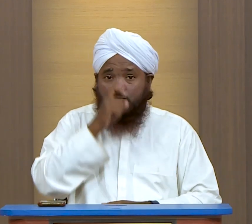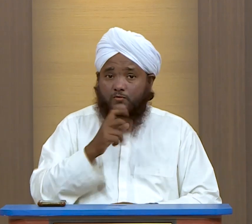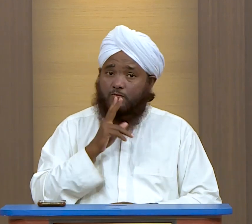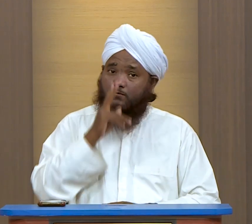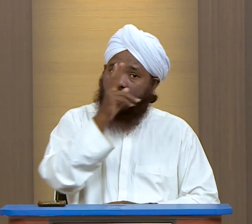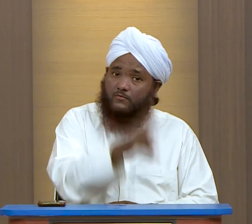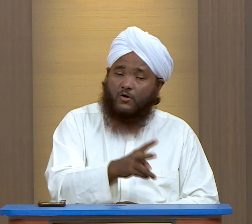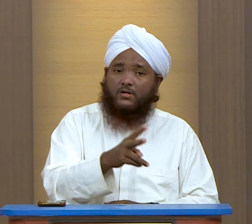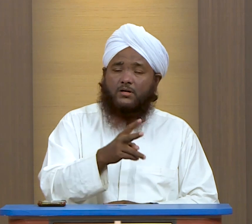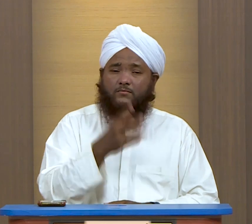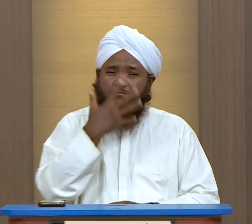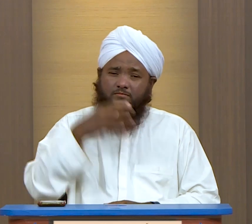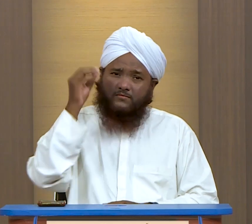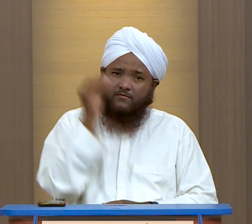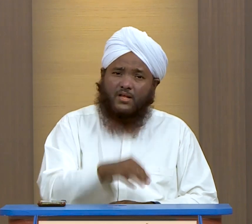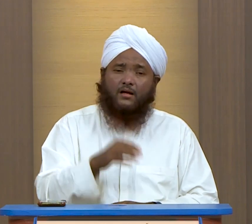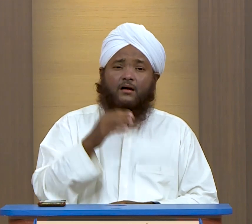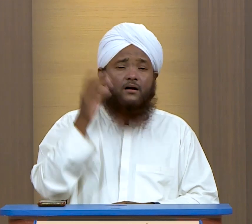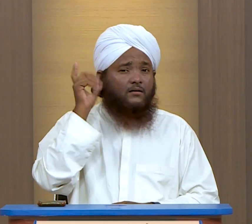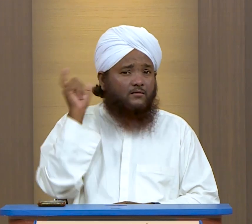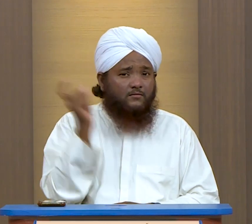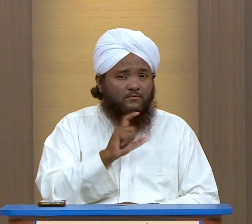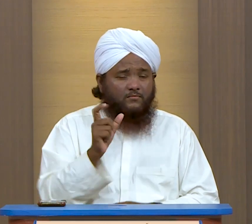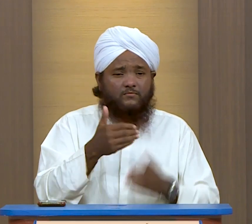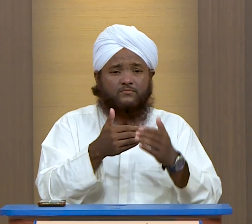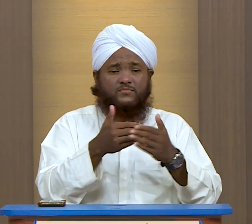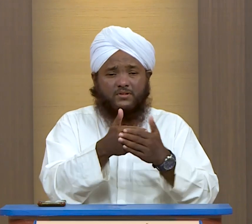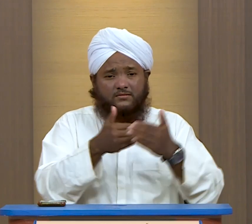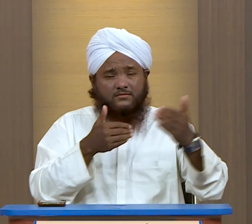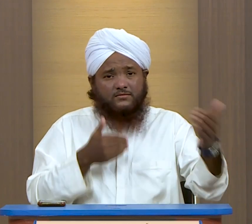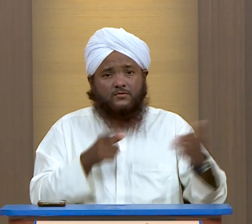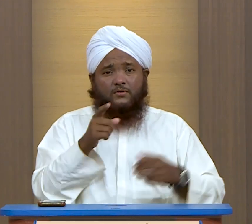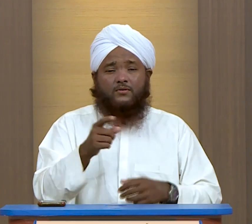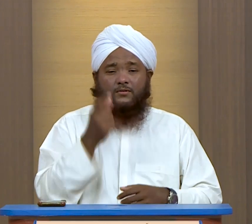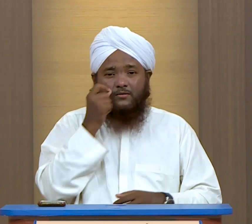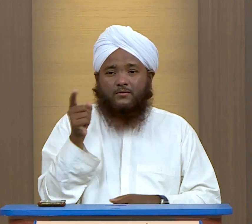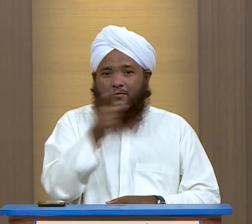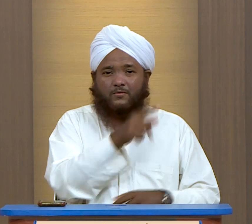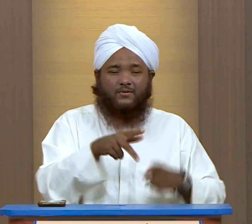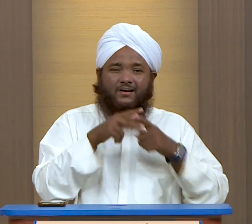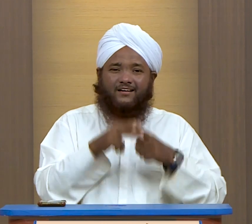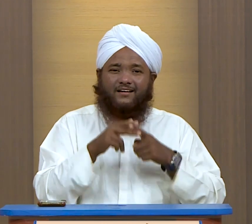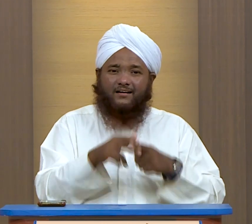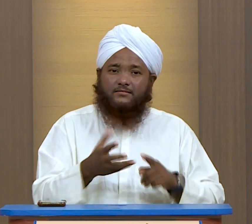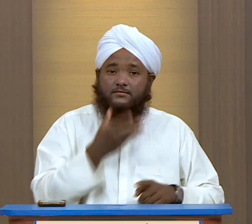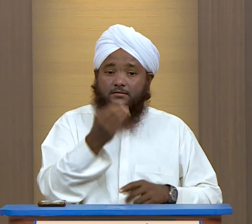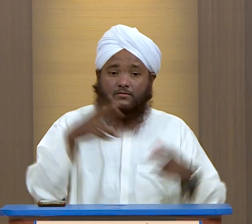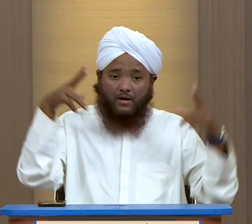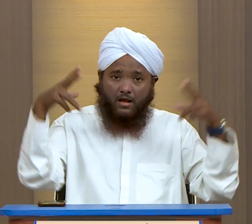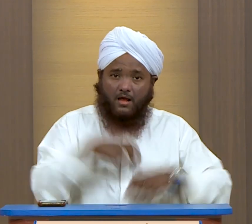بڑی خیانت ہے۔ جھوٹ ایمان کے مخالف ہے۔ لوگوں کو ہنسانے کے لیے جھوٹ بولنے والے کے لیے ہلاکت ہے۔ لوگوں کو